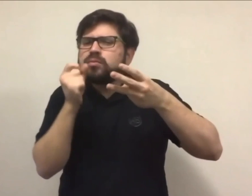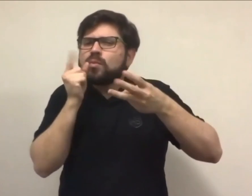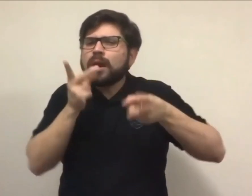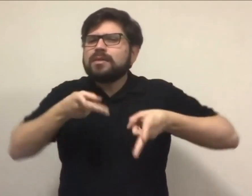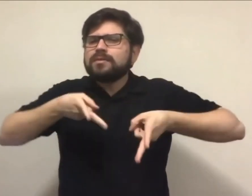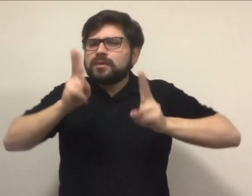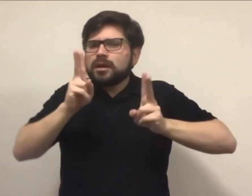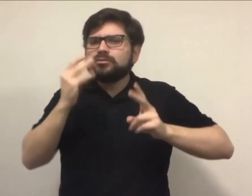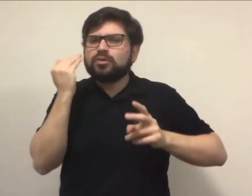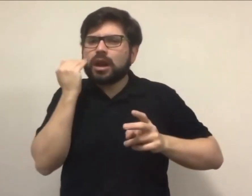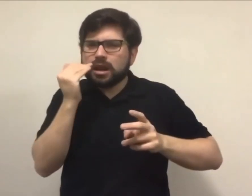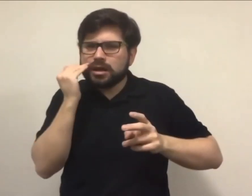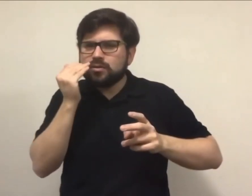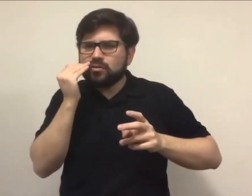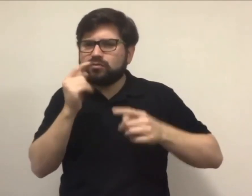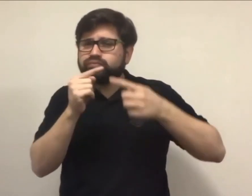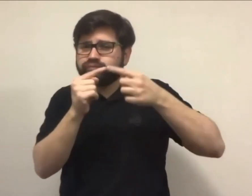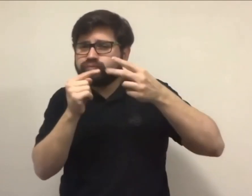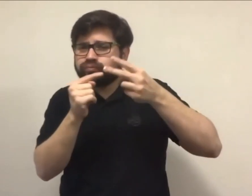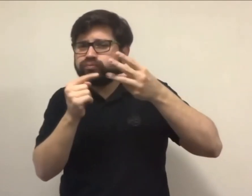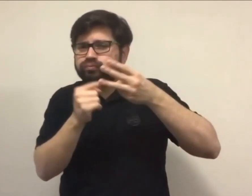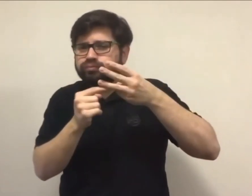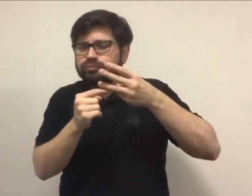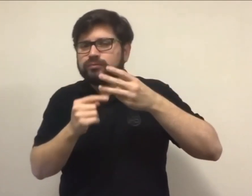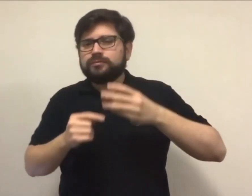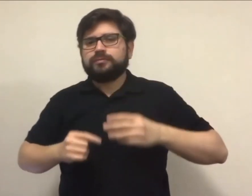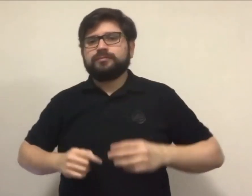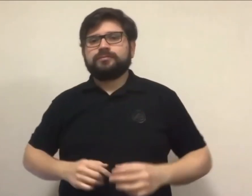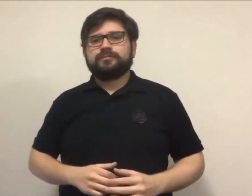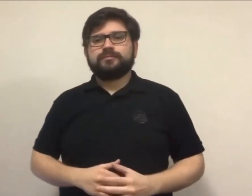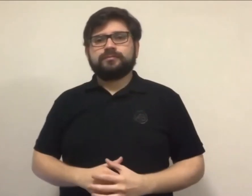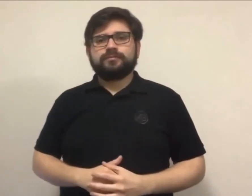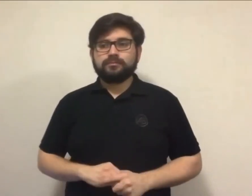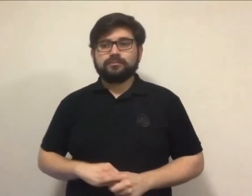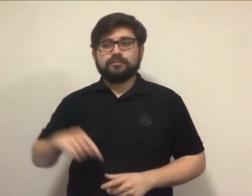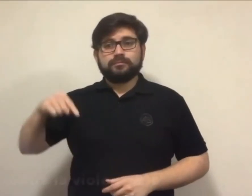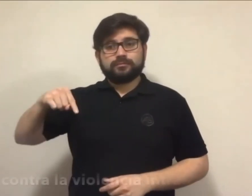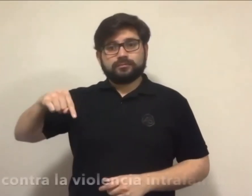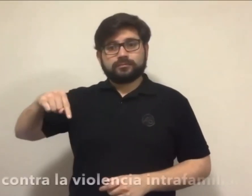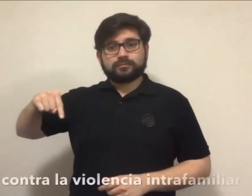explica específicamente cuáles son estos derechos.